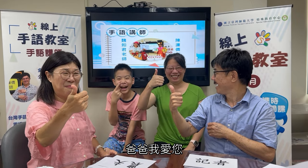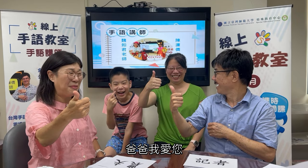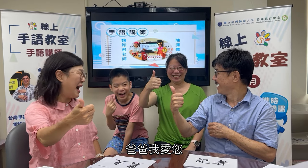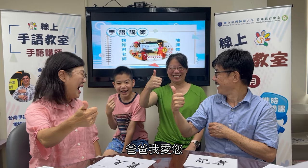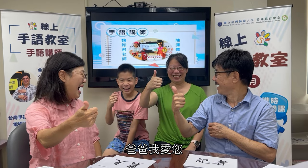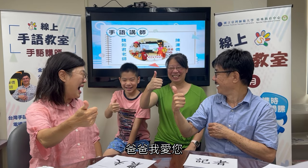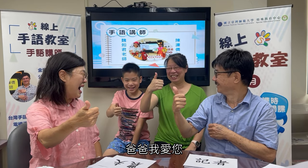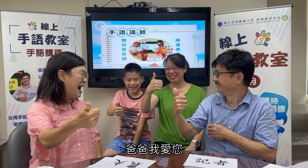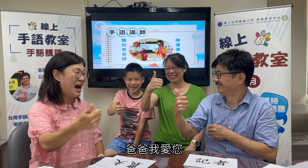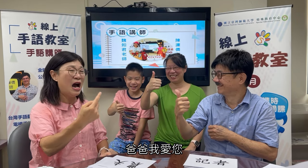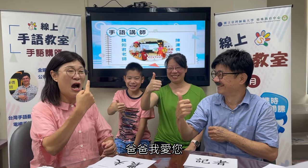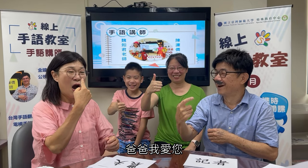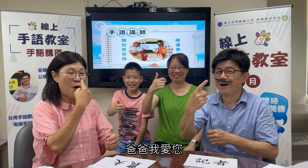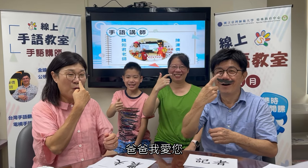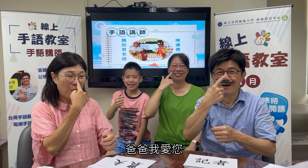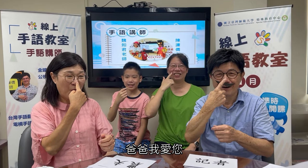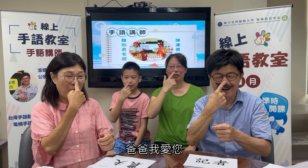爸，我